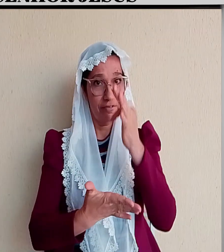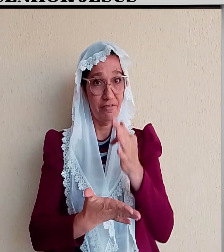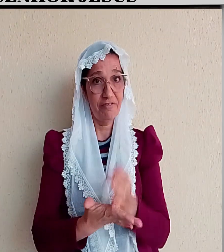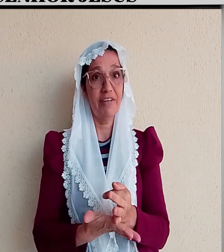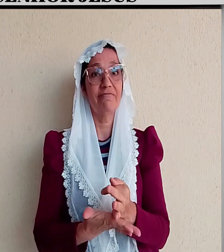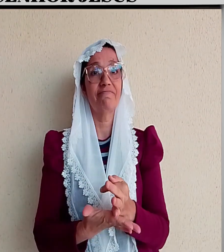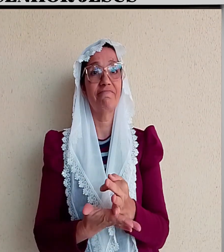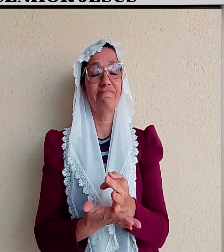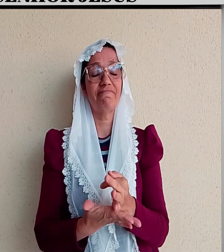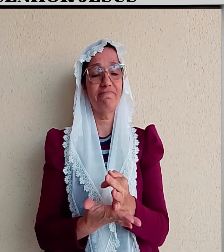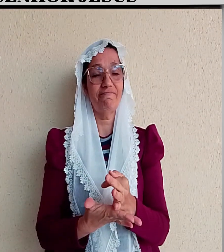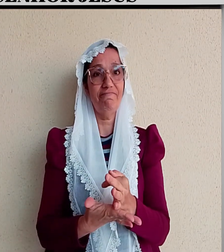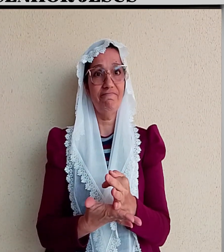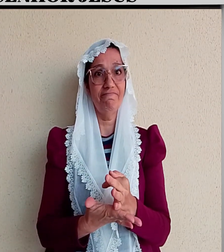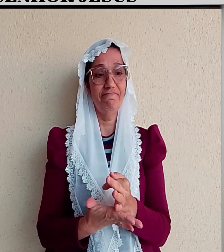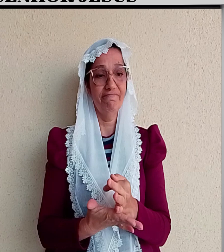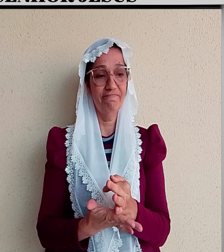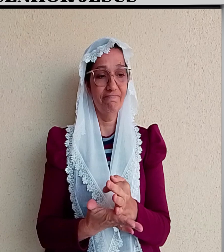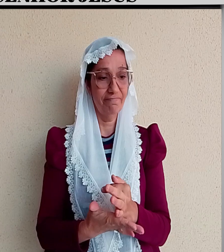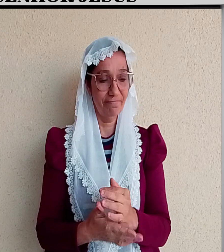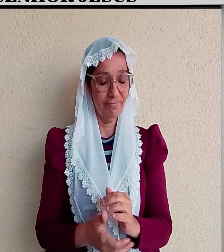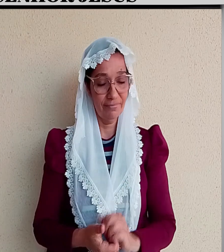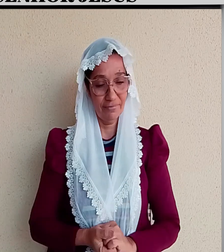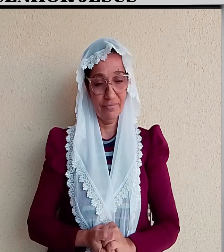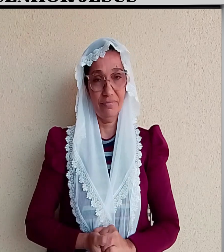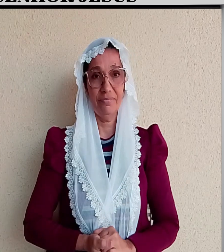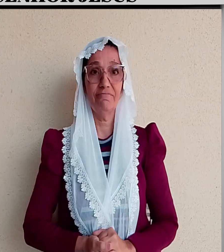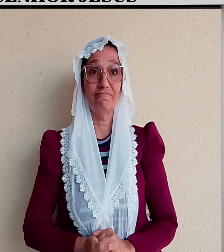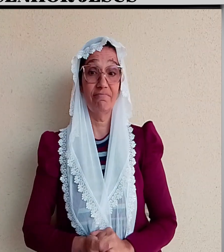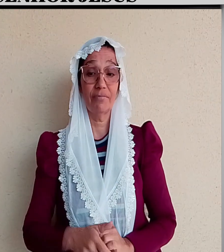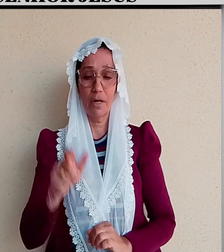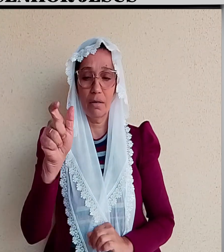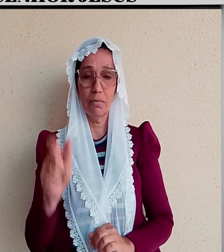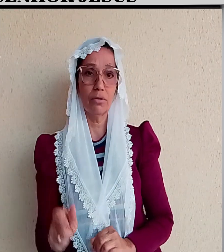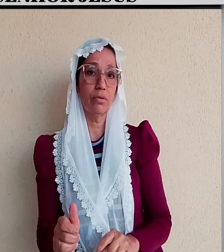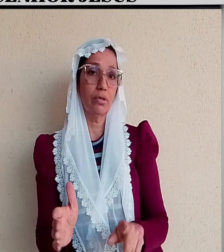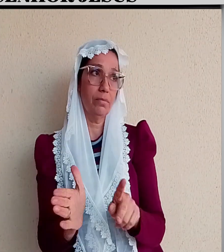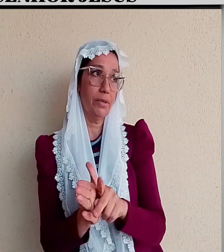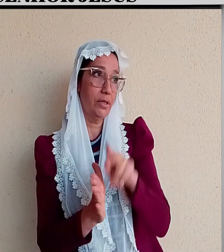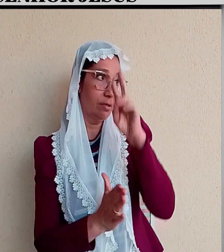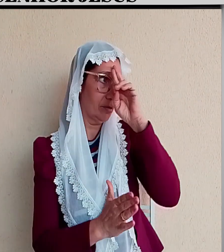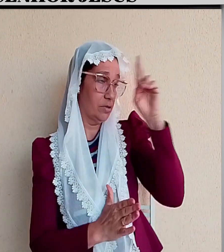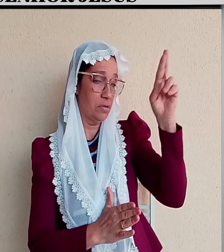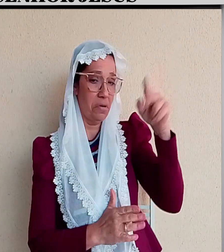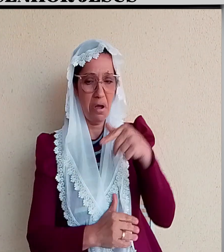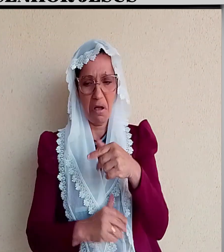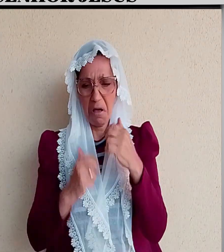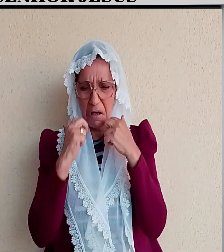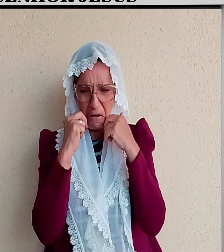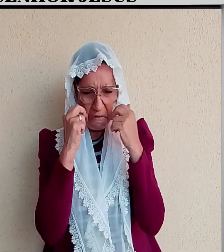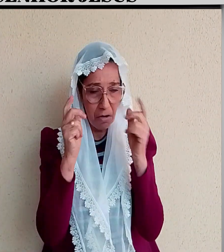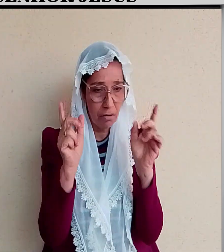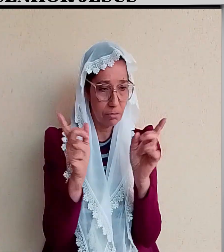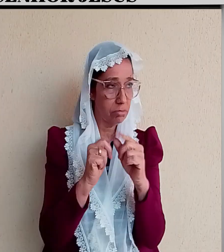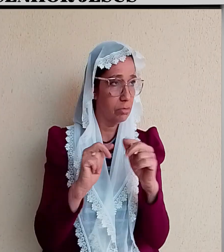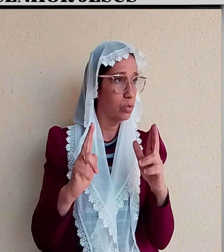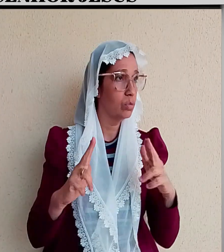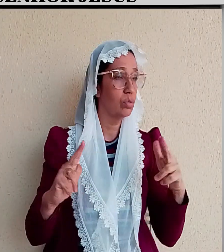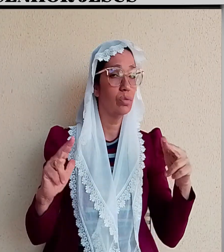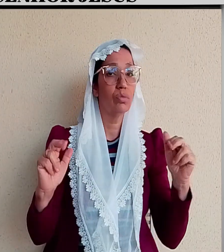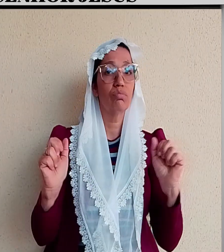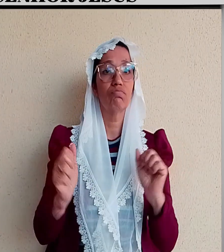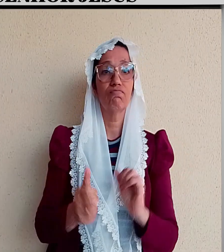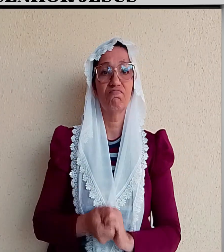Jesus. Aquele que é meu não ficará envergonhado. Eu vou envergonhar no inferno com a fé que hoje você atingiu